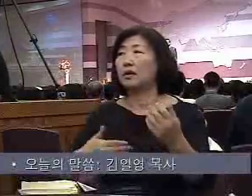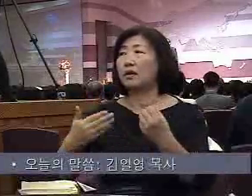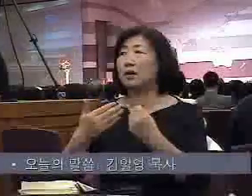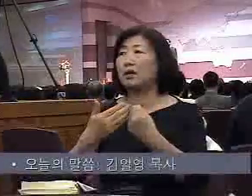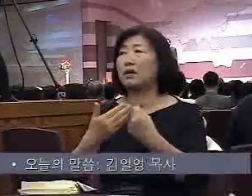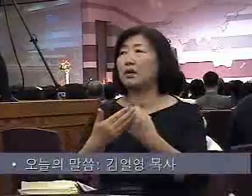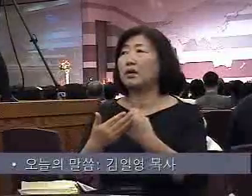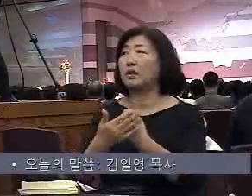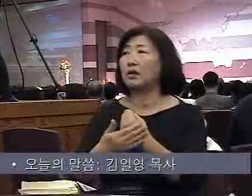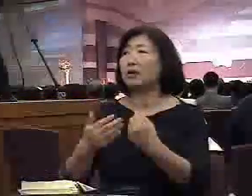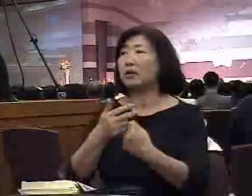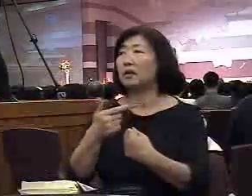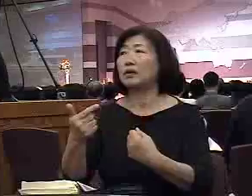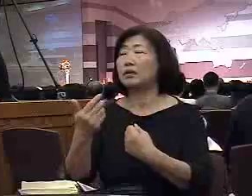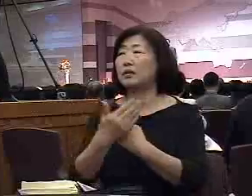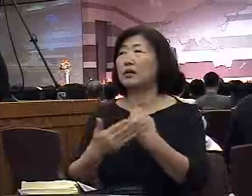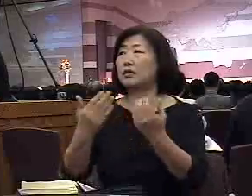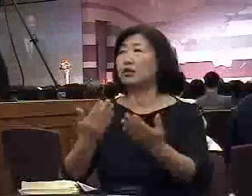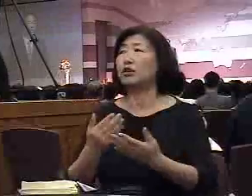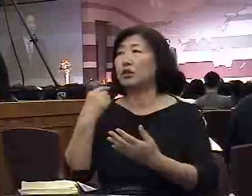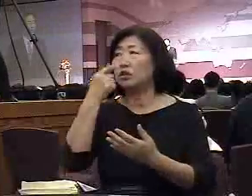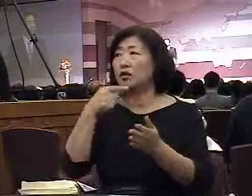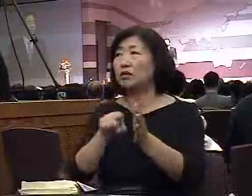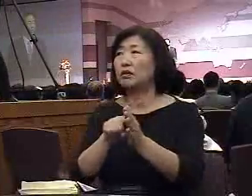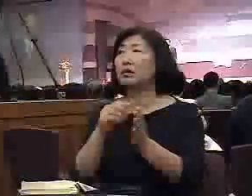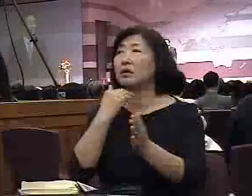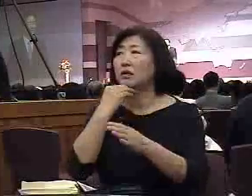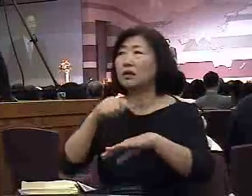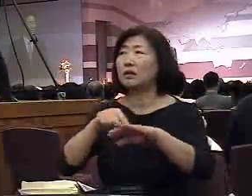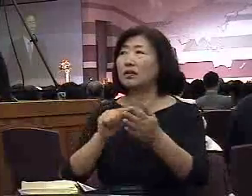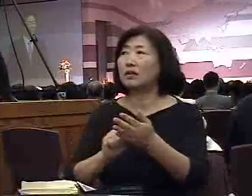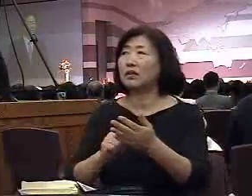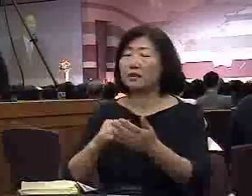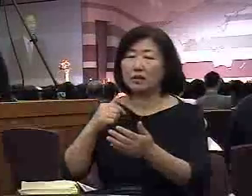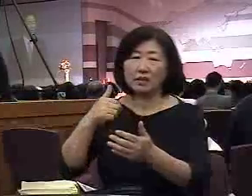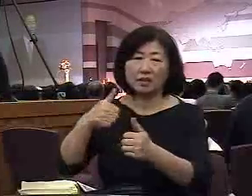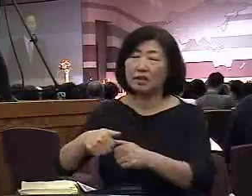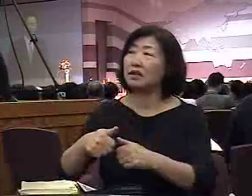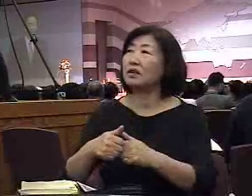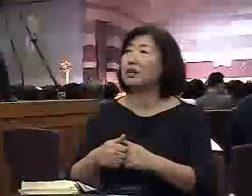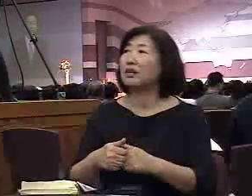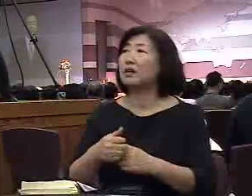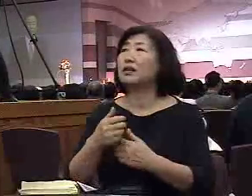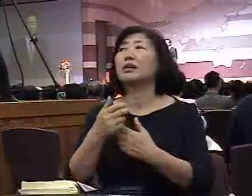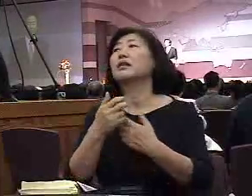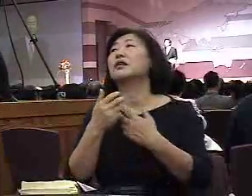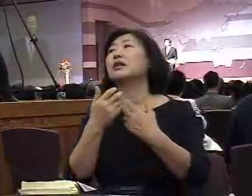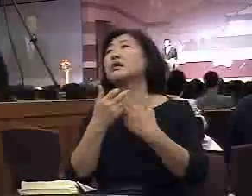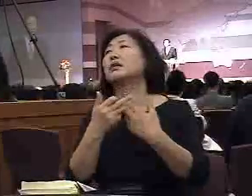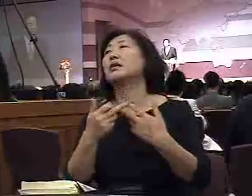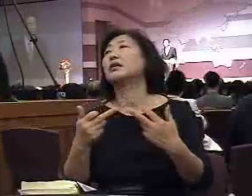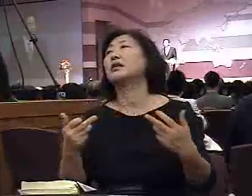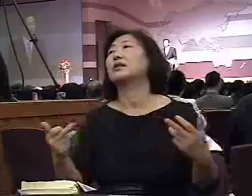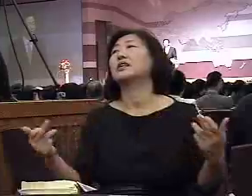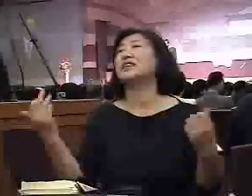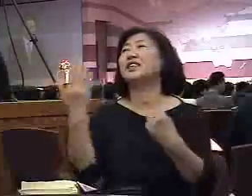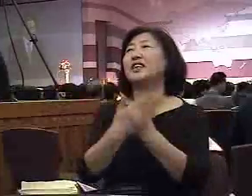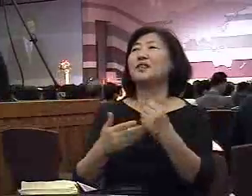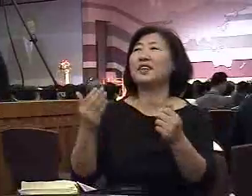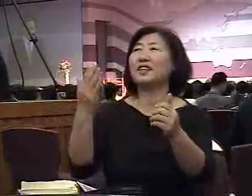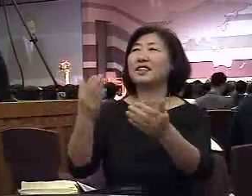믿습니다. 큰 은혜 주실 줄 믿습니다. 기대하는 마음으로 우리 한번 인사하고 시작했으면 좋겠습니다. 큰 은혜 받으시기 바랍니다. 우리 한번 인사해